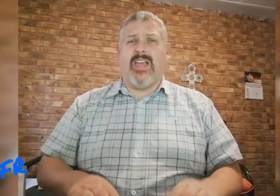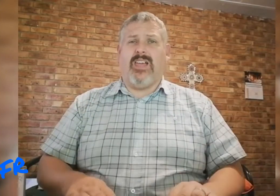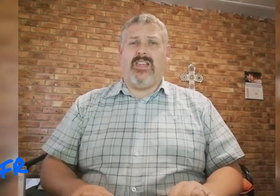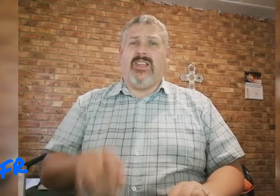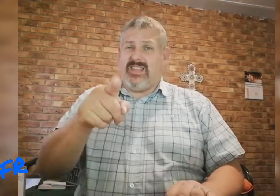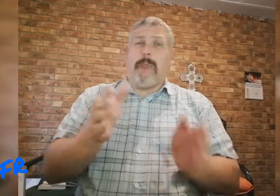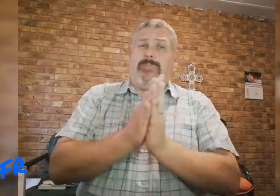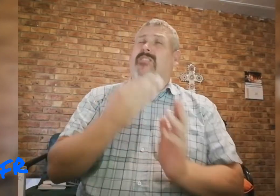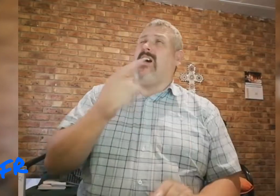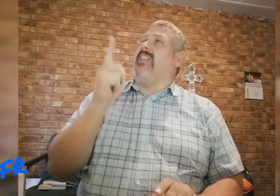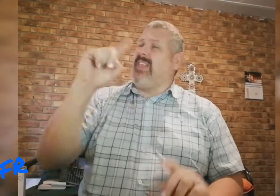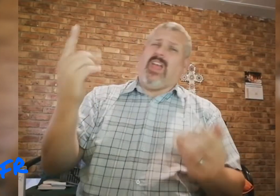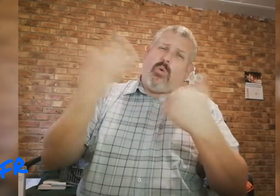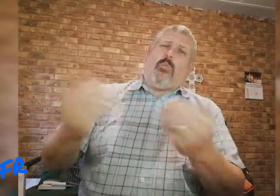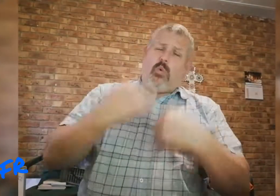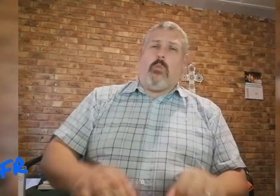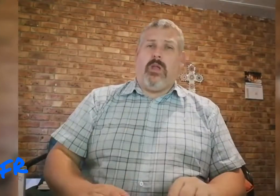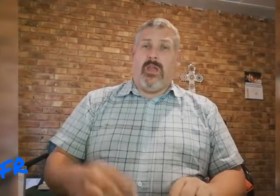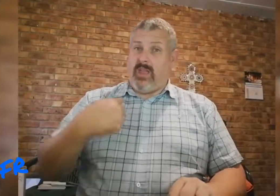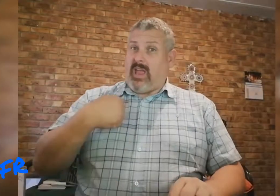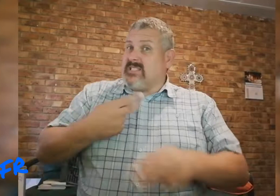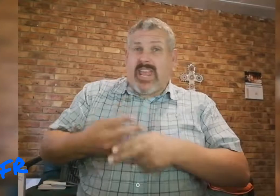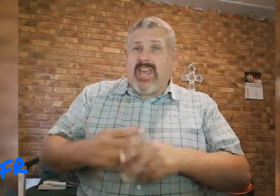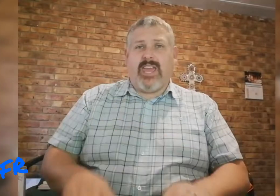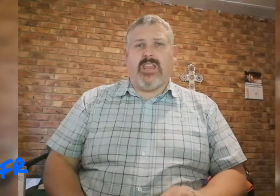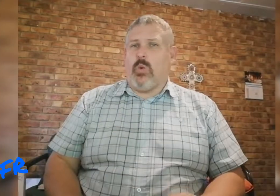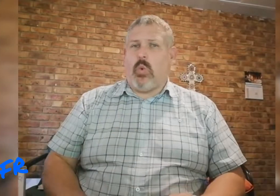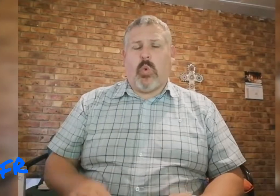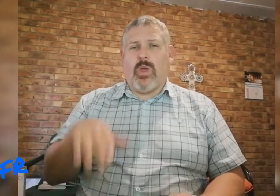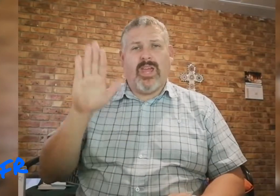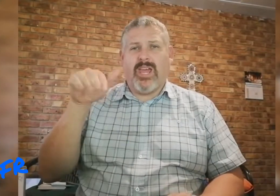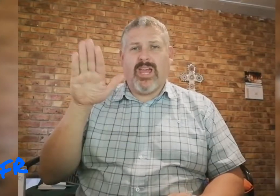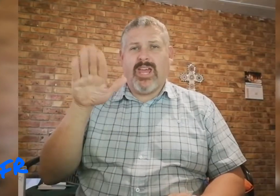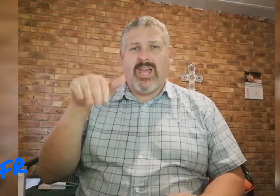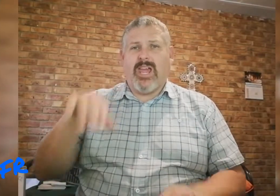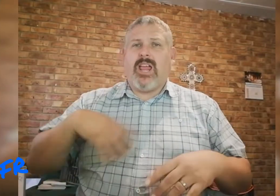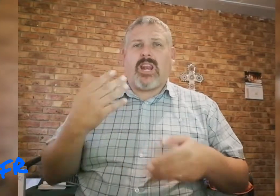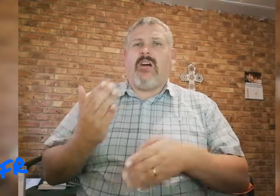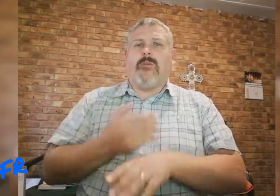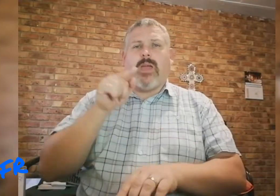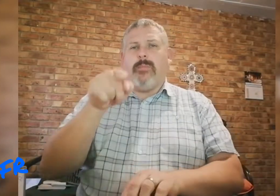dinge, jy bid kan, kom, die gereed toe. Klaar voorbij met